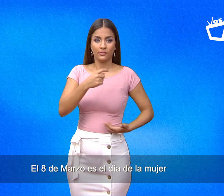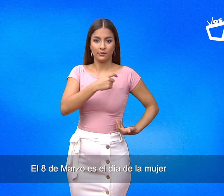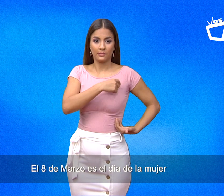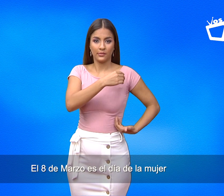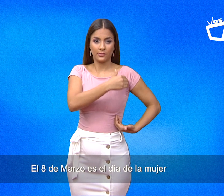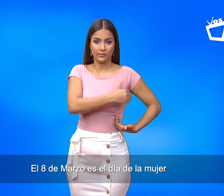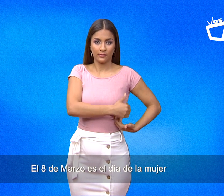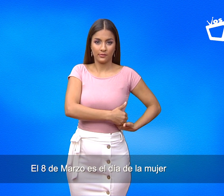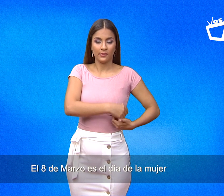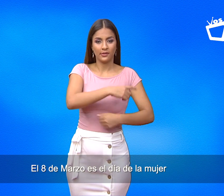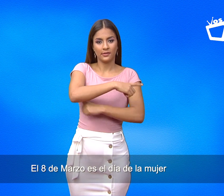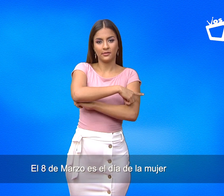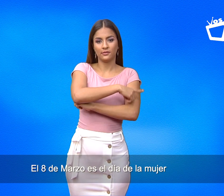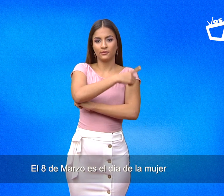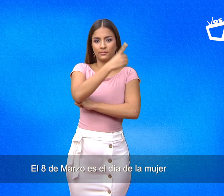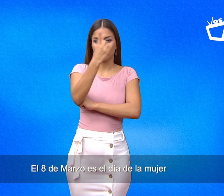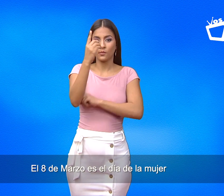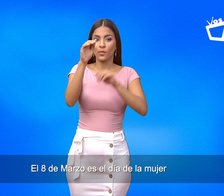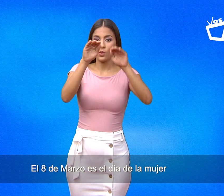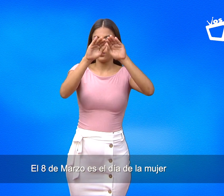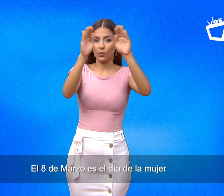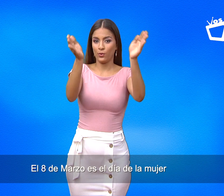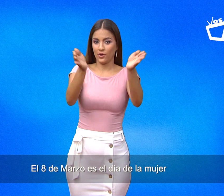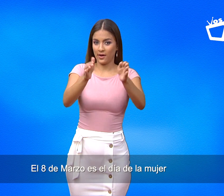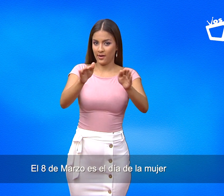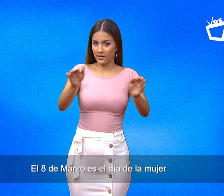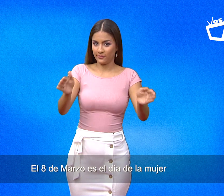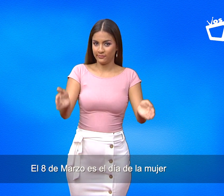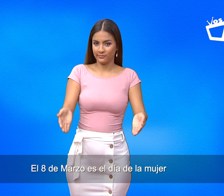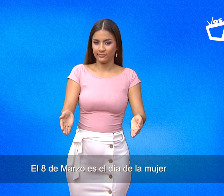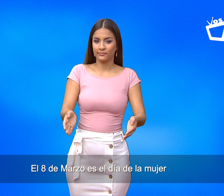el 8 de marzo es el día de la mujer